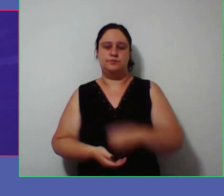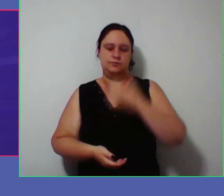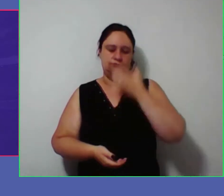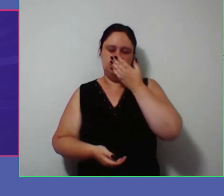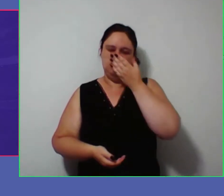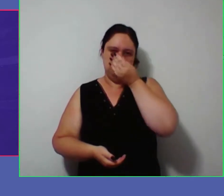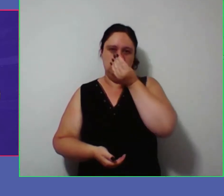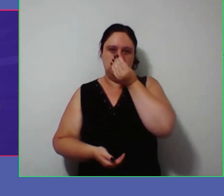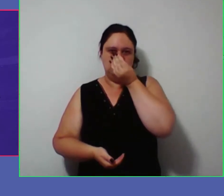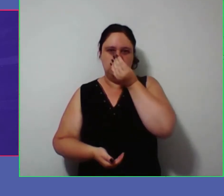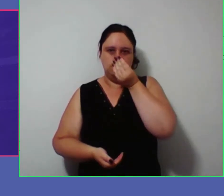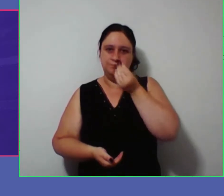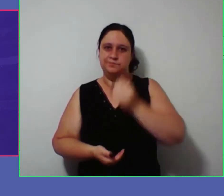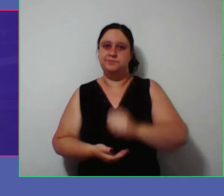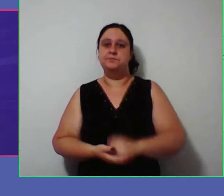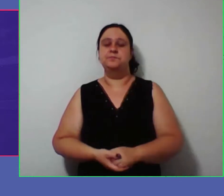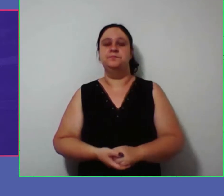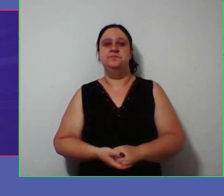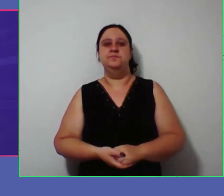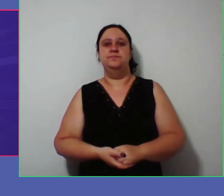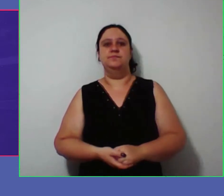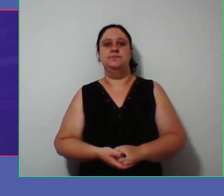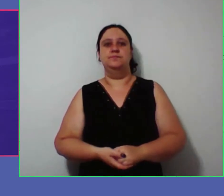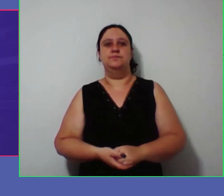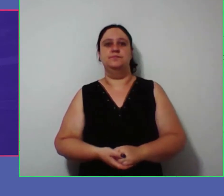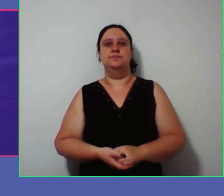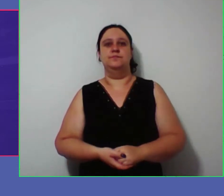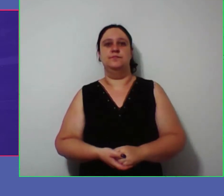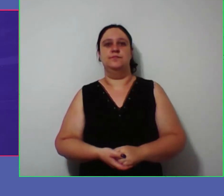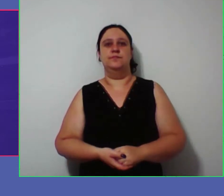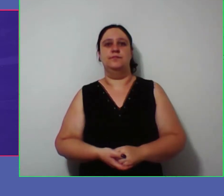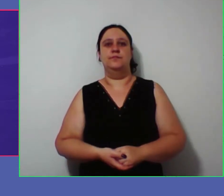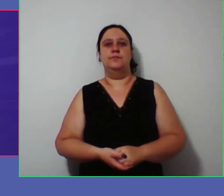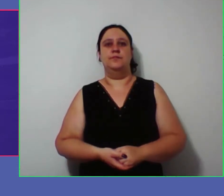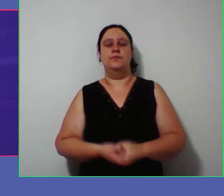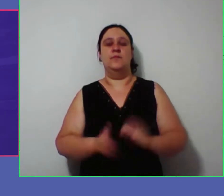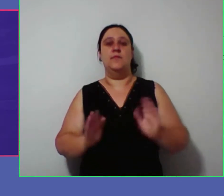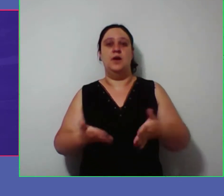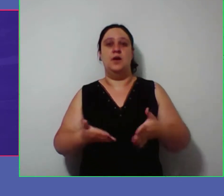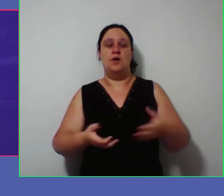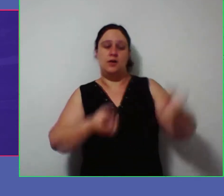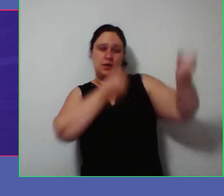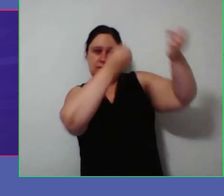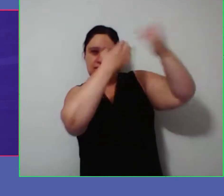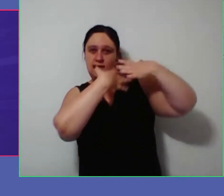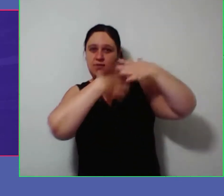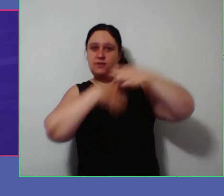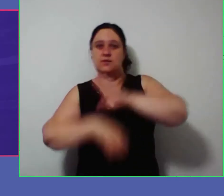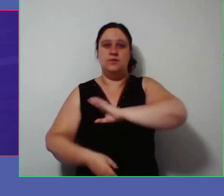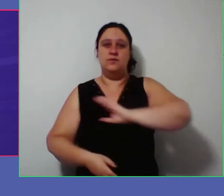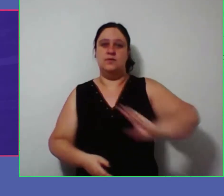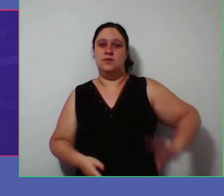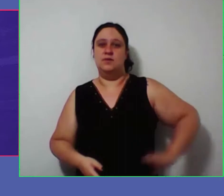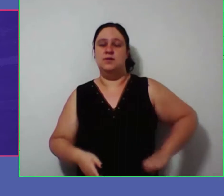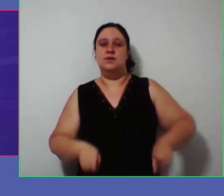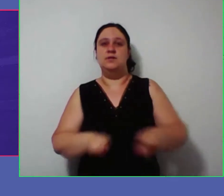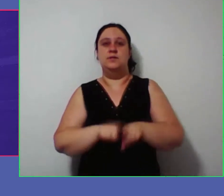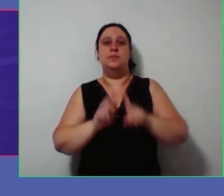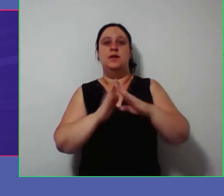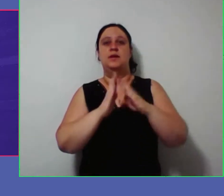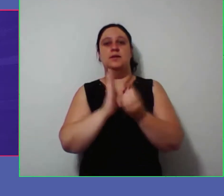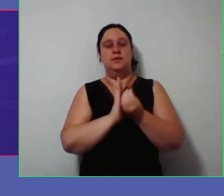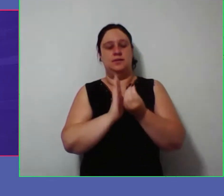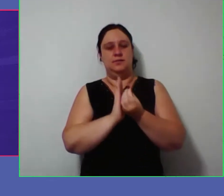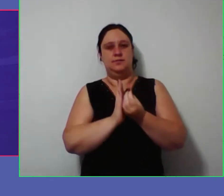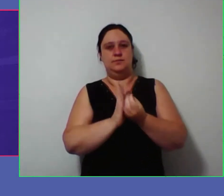nós chegamos à revelação de Cristo e da igreja propriamente ditos. Aqui diz, propriamente ditas, aqui diz